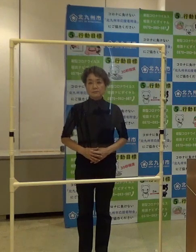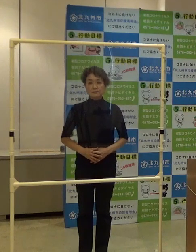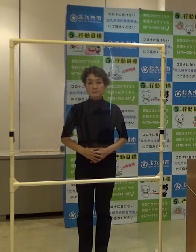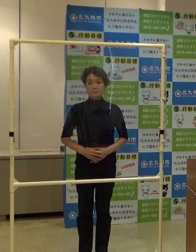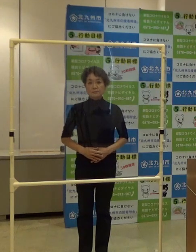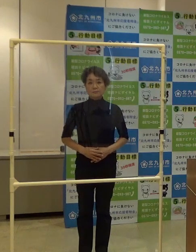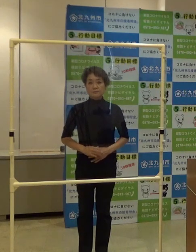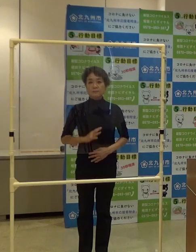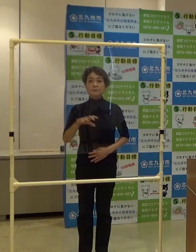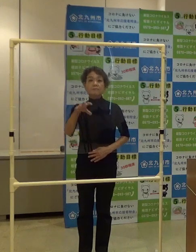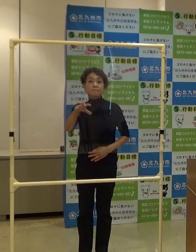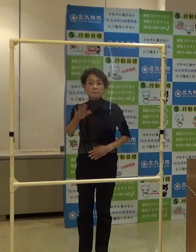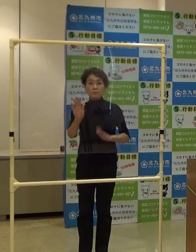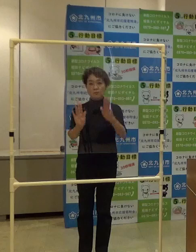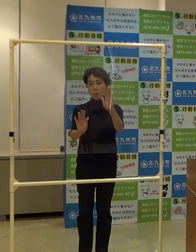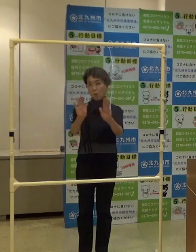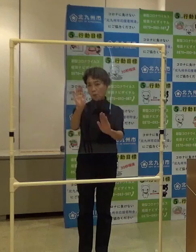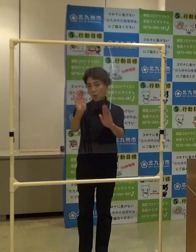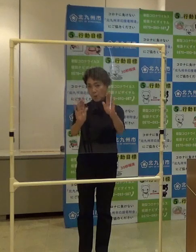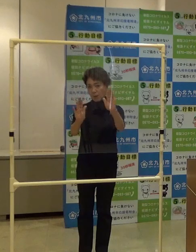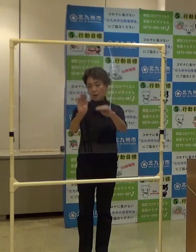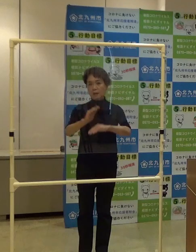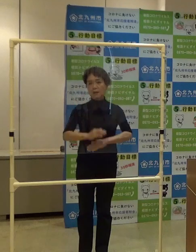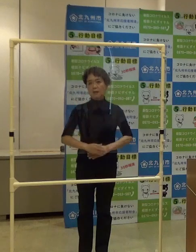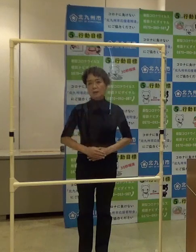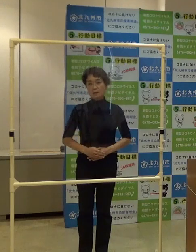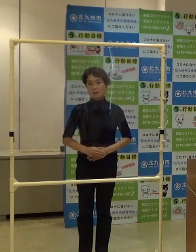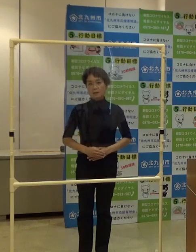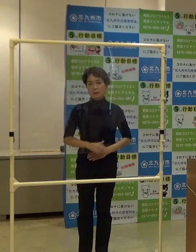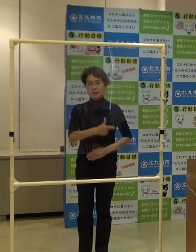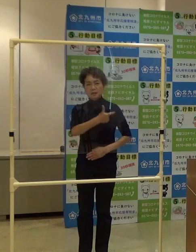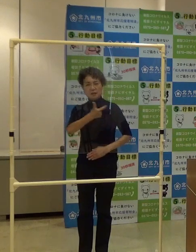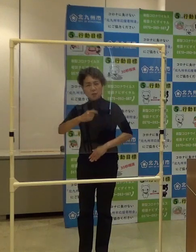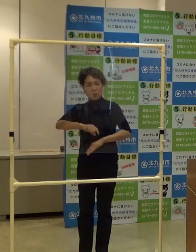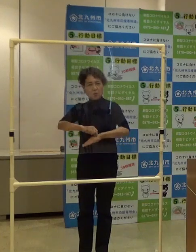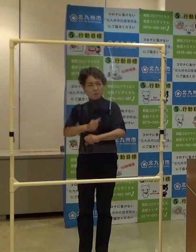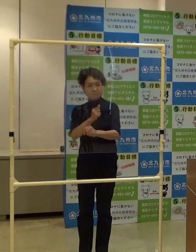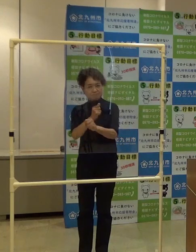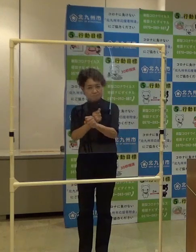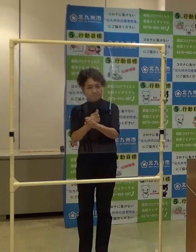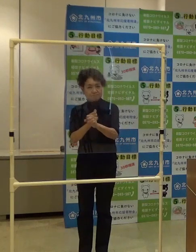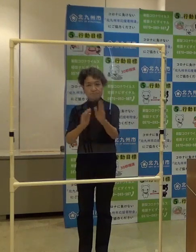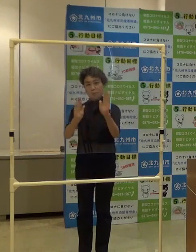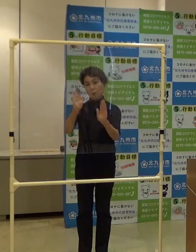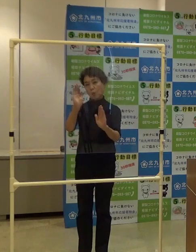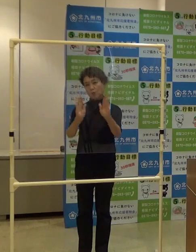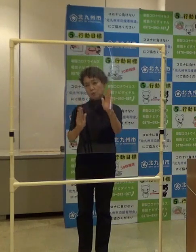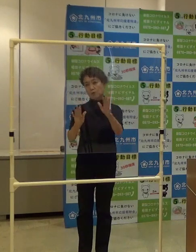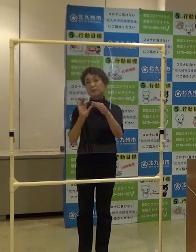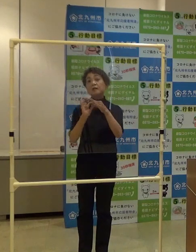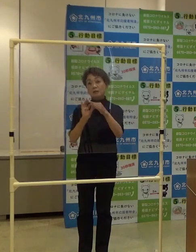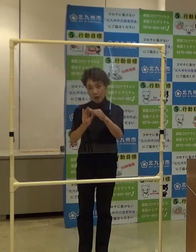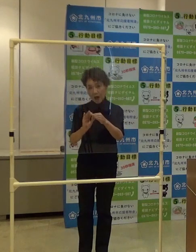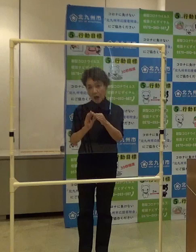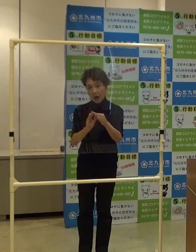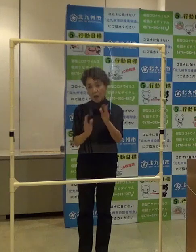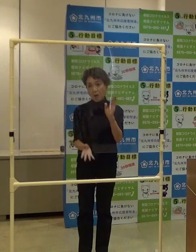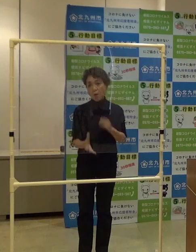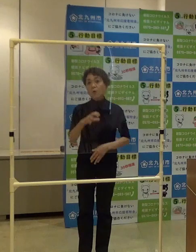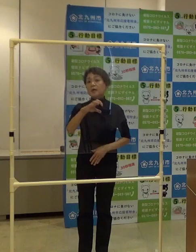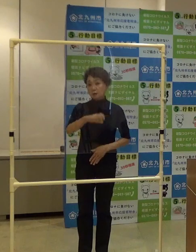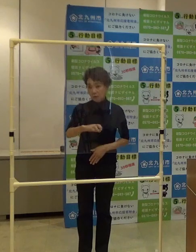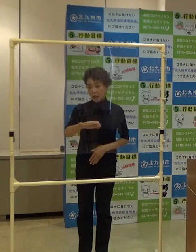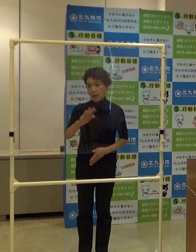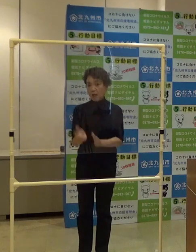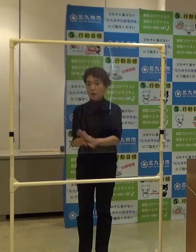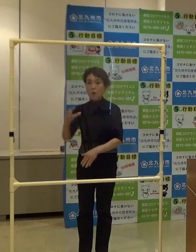現地の状況が大変厳しい状況でございますので、保育園、幼